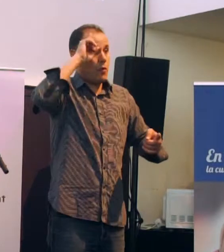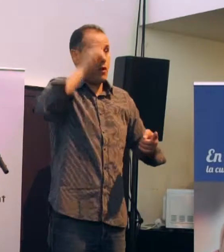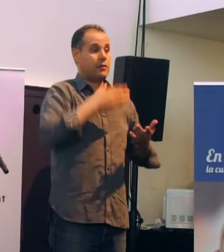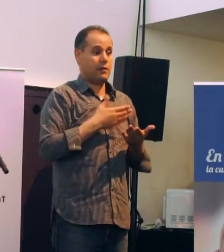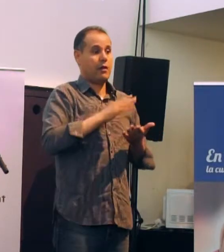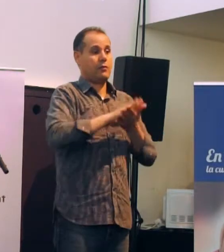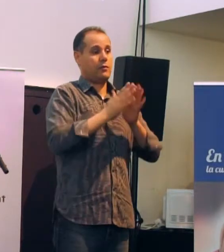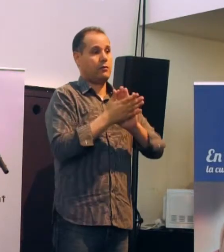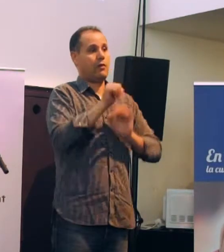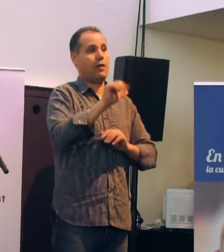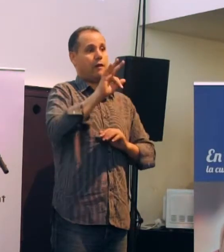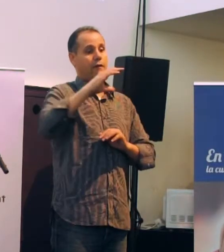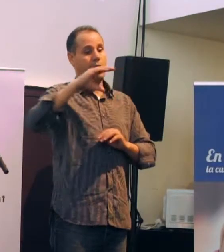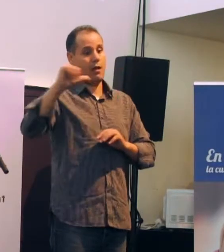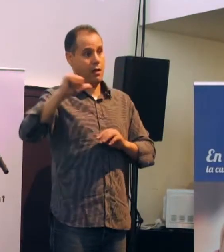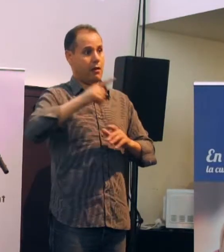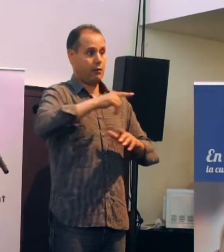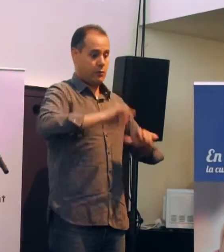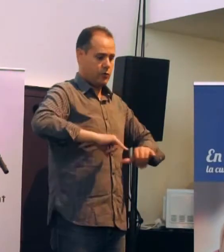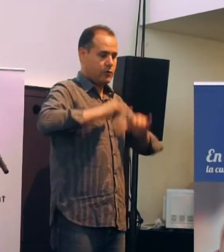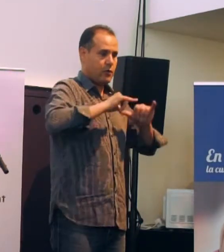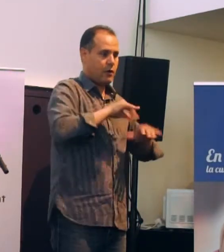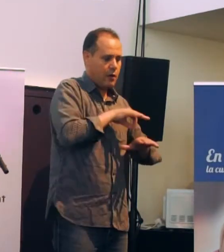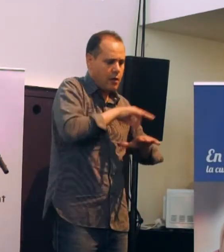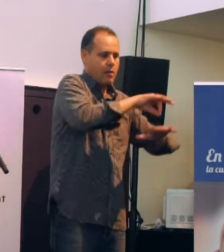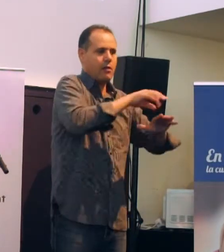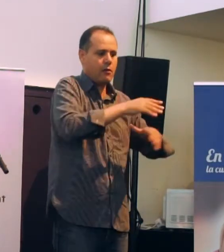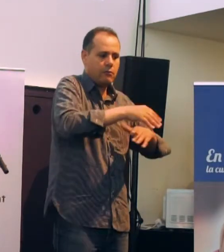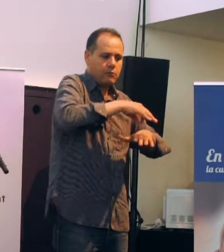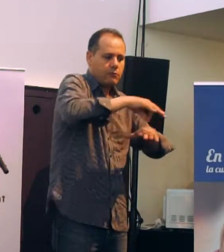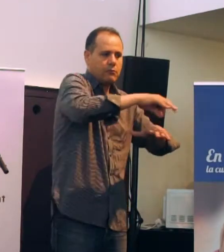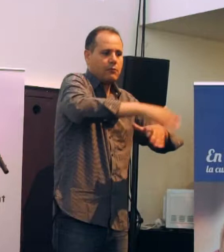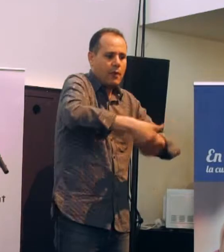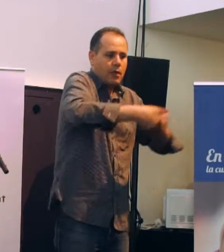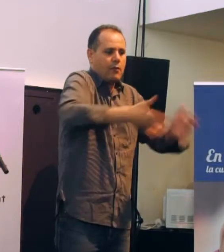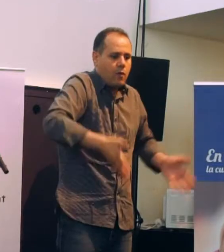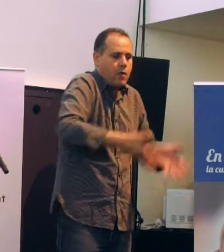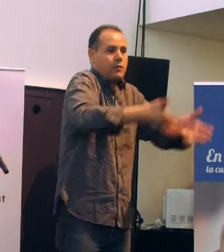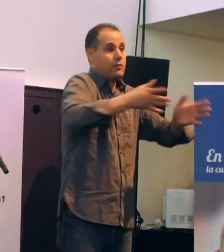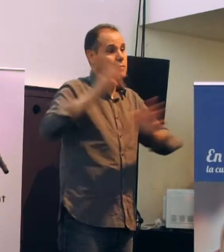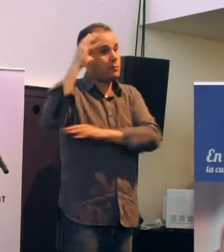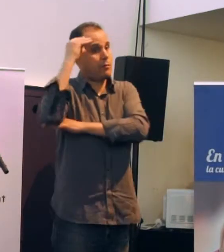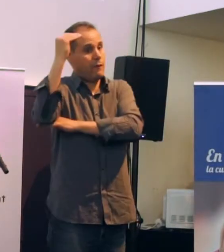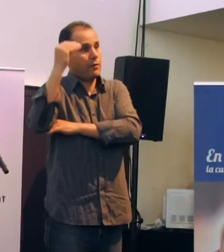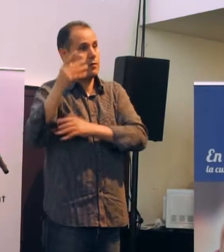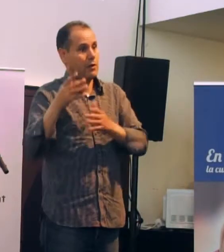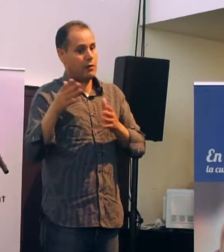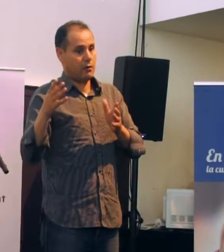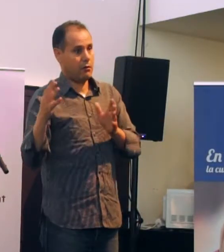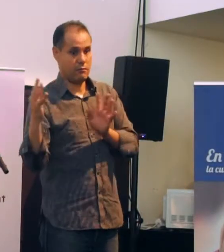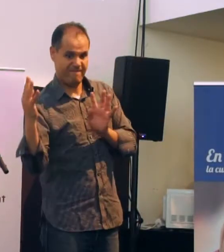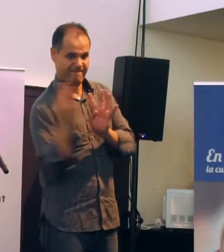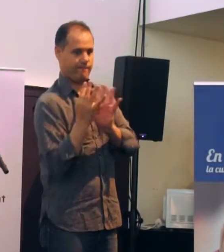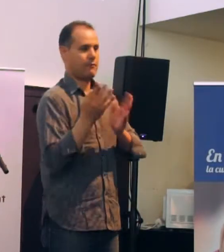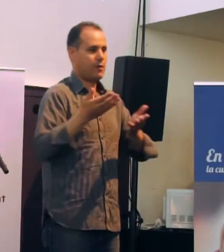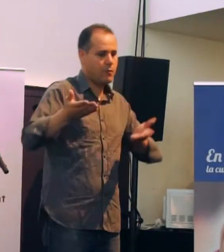l'AFCA d'accompagner les plus jeunes lorsqu'ils entrent sur le marché de l'emploi ou lorsque certains professionnels ont choisi de s'engouffrer dans le secteur